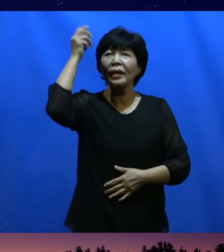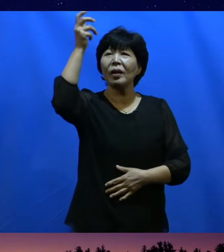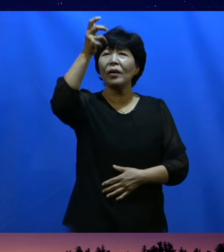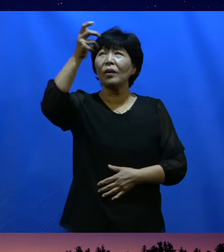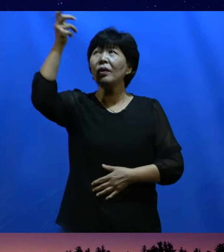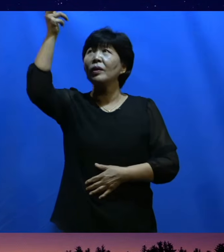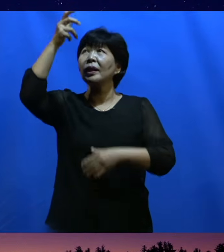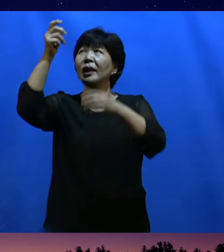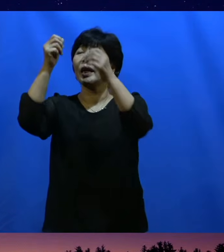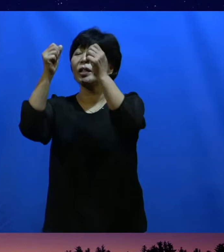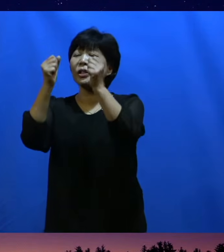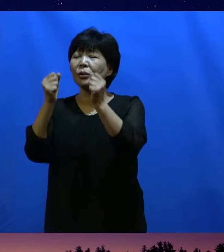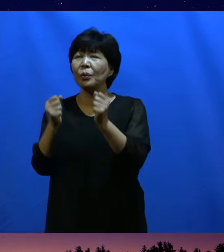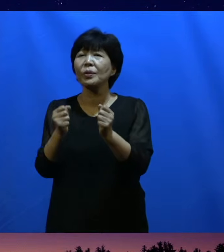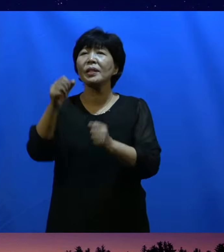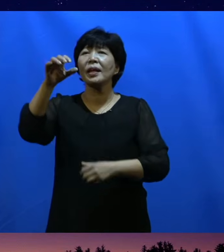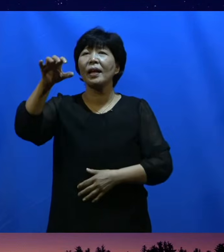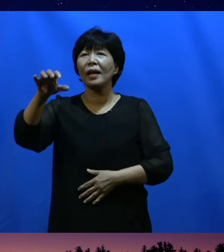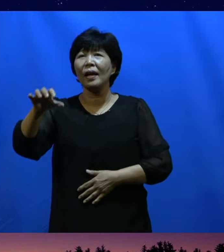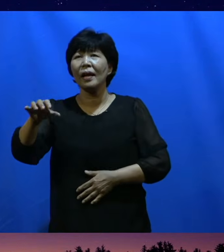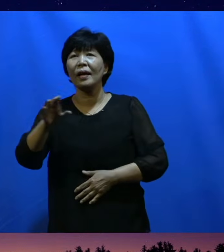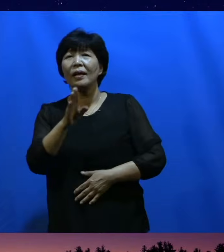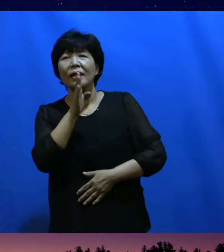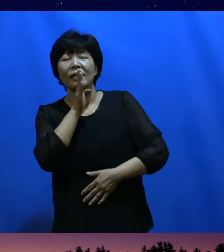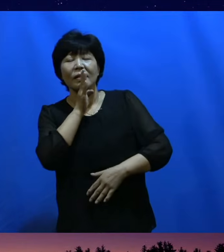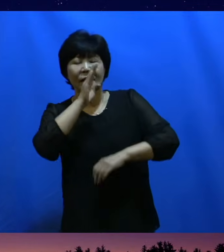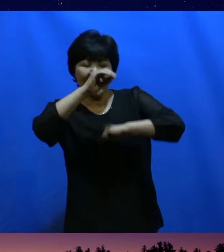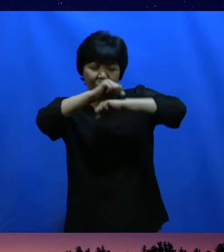주의 영이 계신 곳에